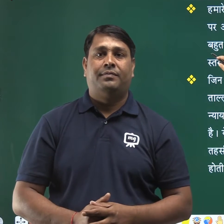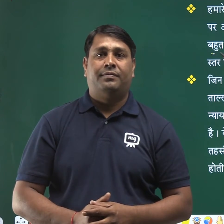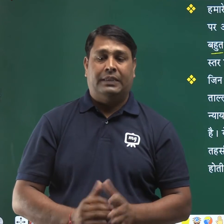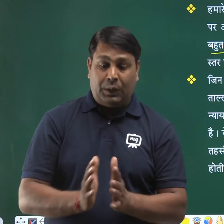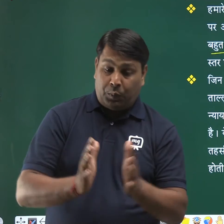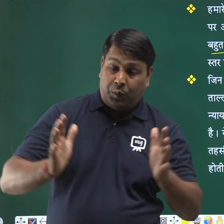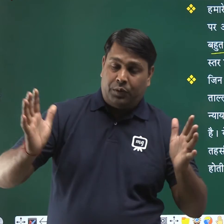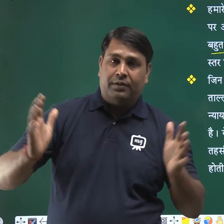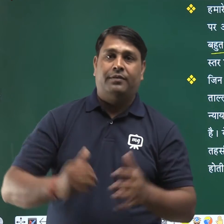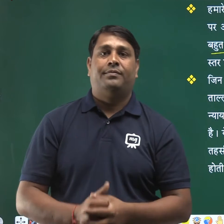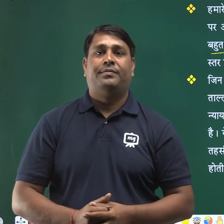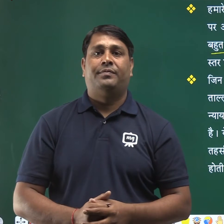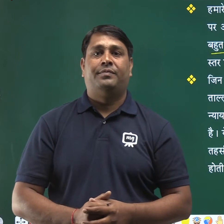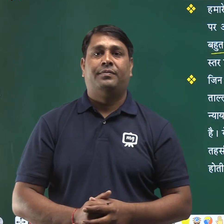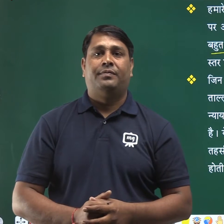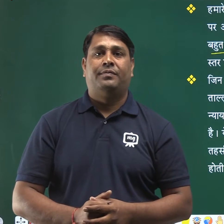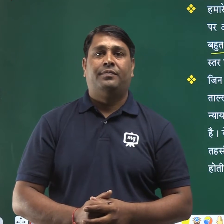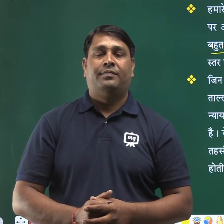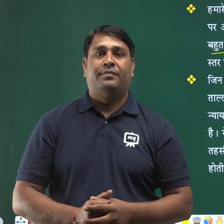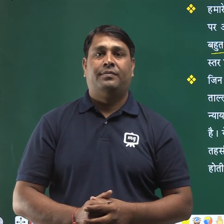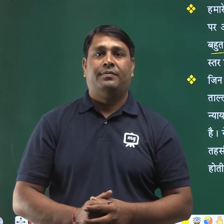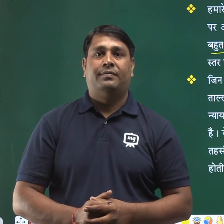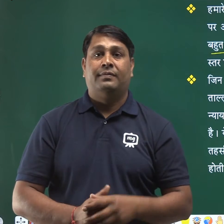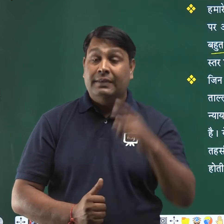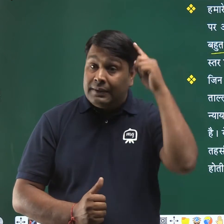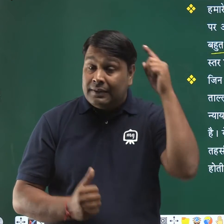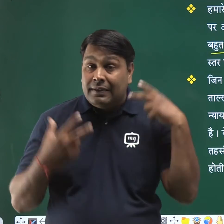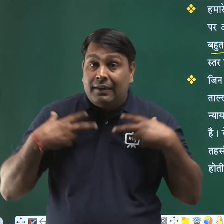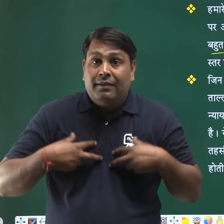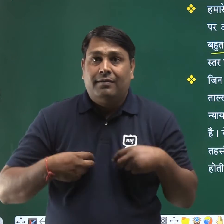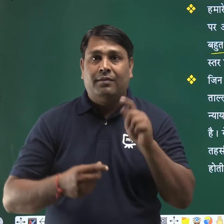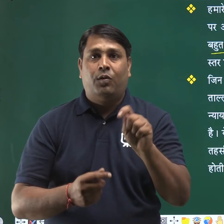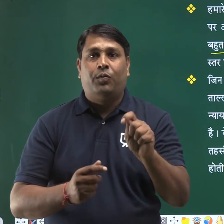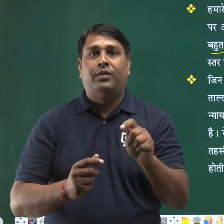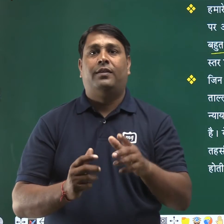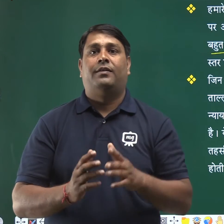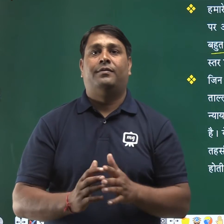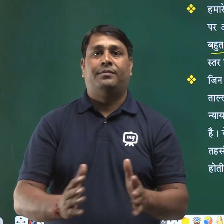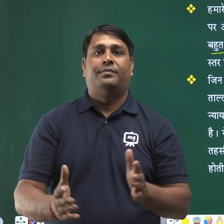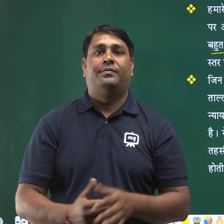बहुत सारी अदालतें होती है।